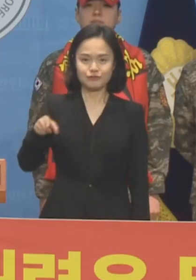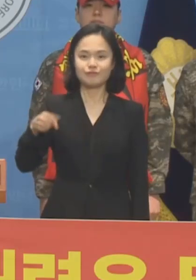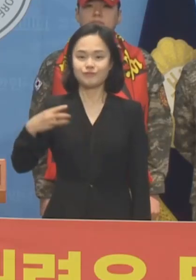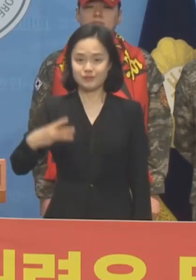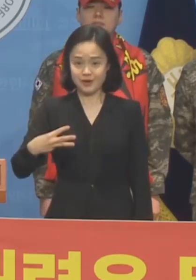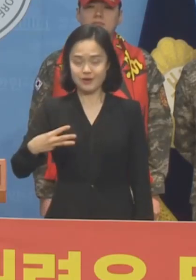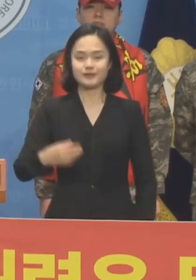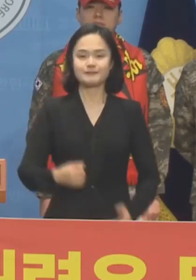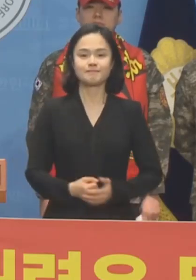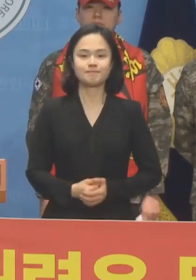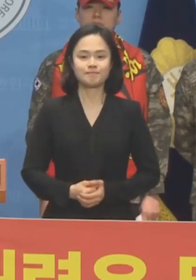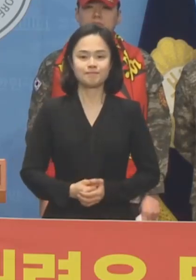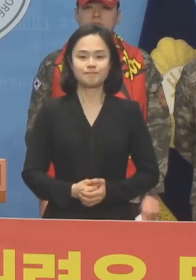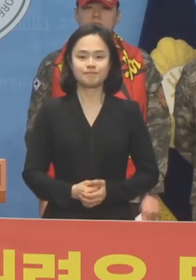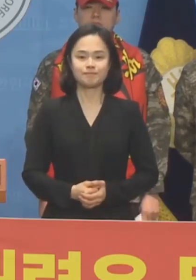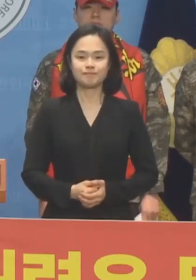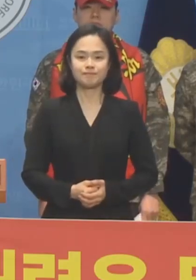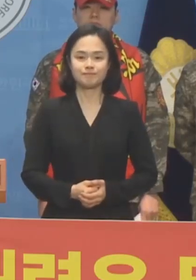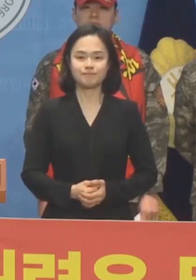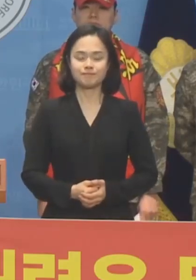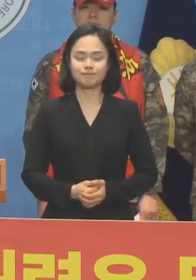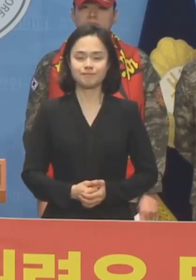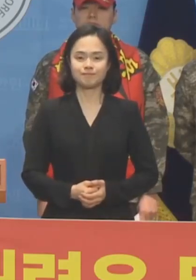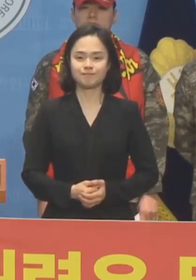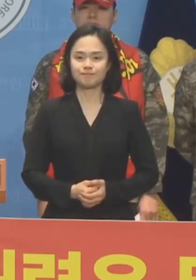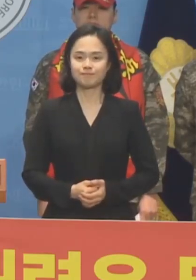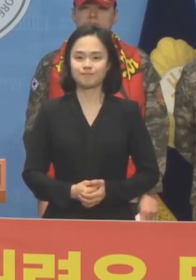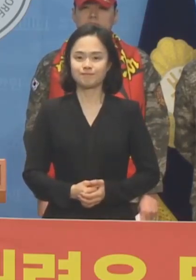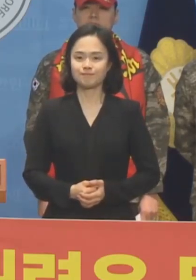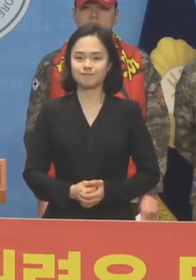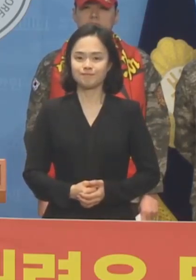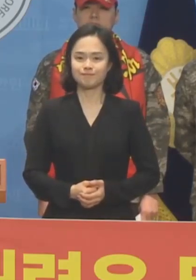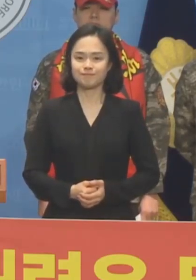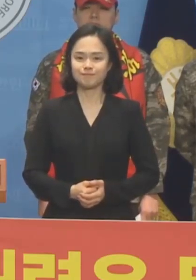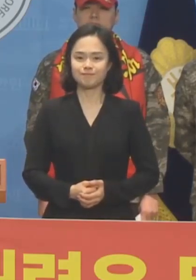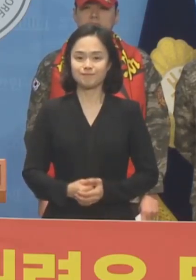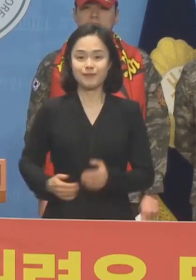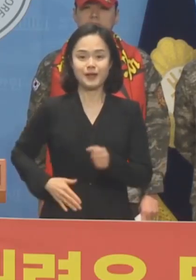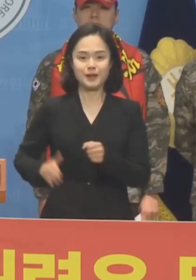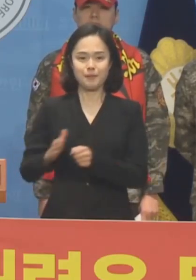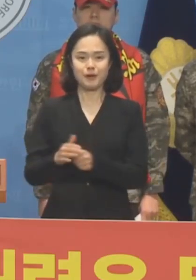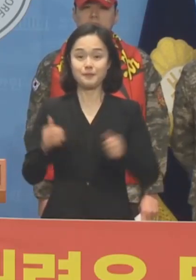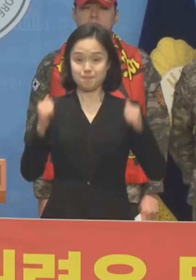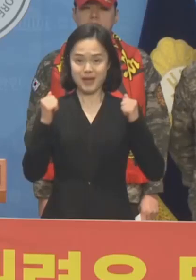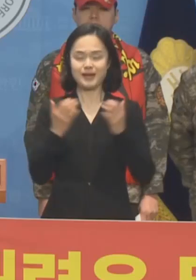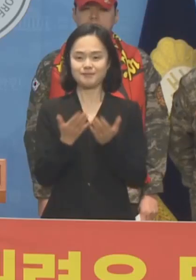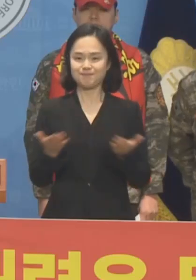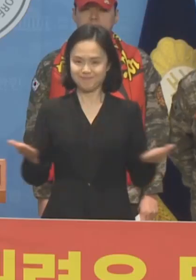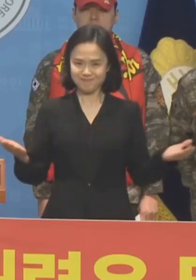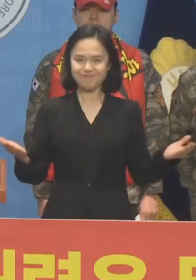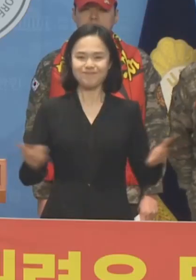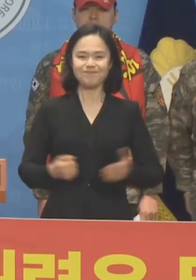그리고 해병 예비역연대에서 함께 해주시는 우리 해병 전우들 함께 해주셨습니다.